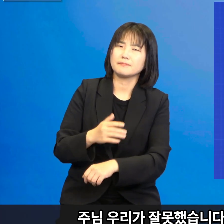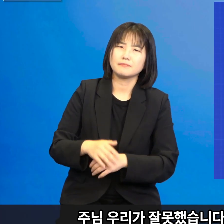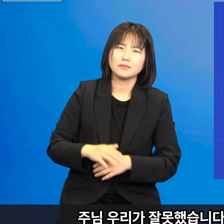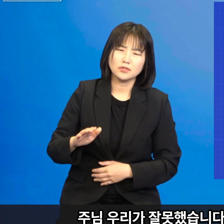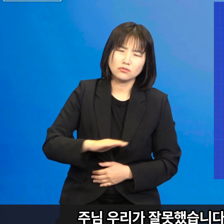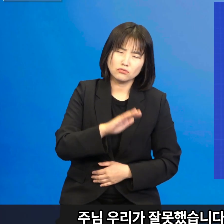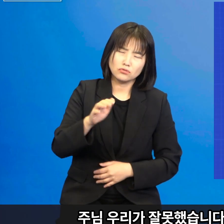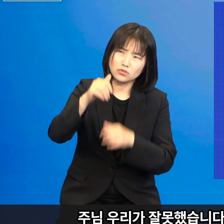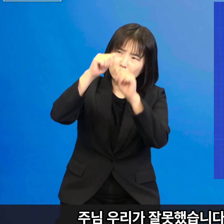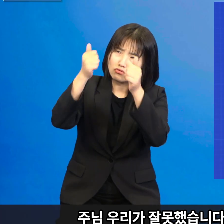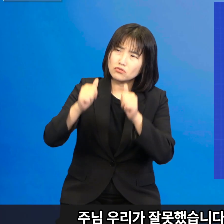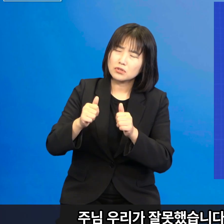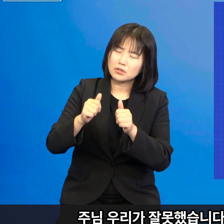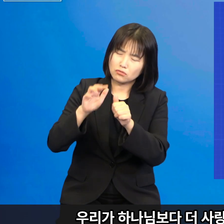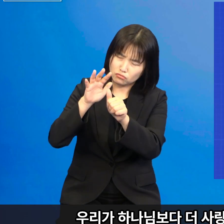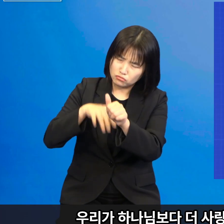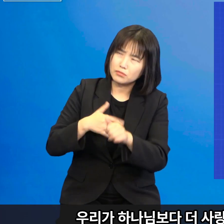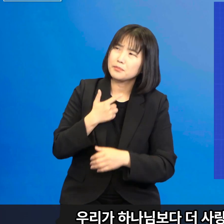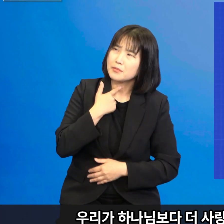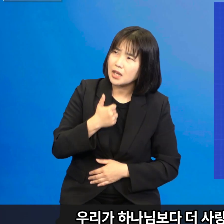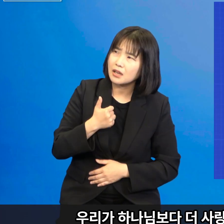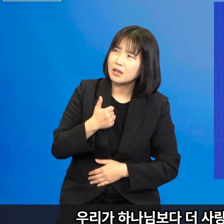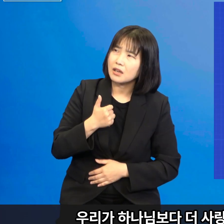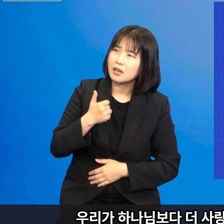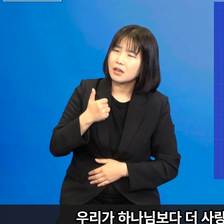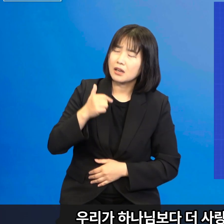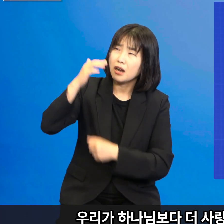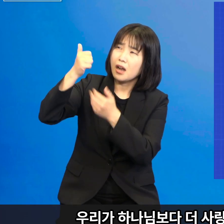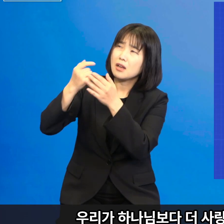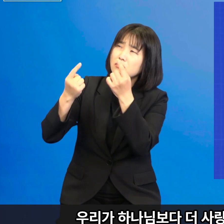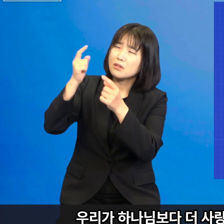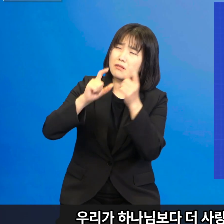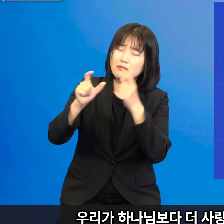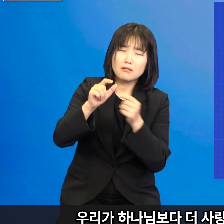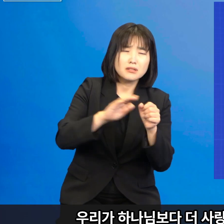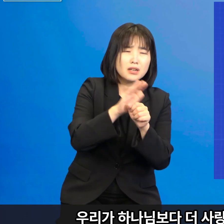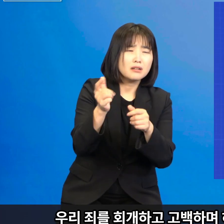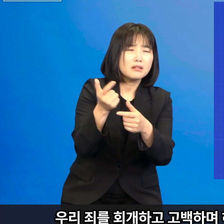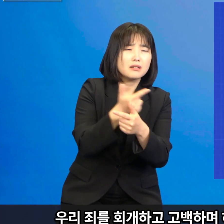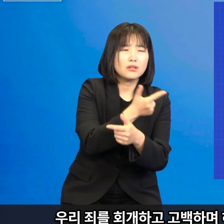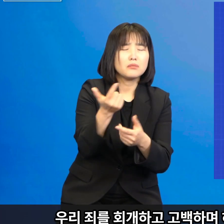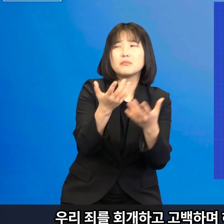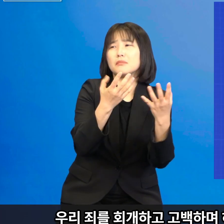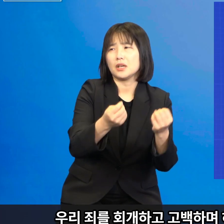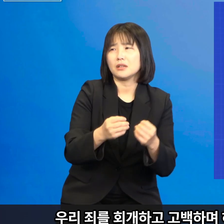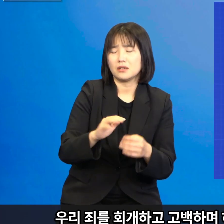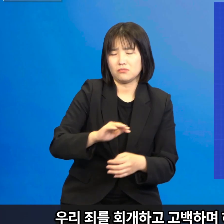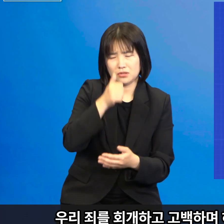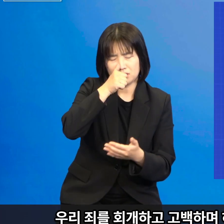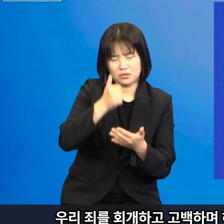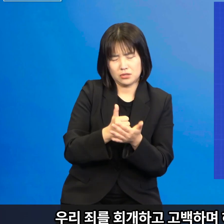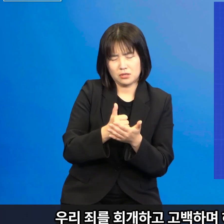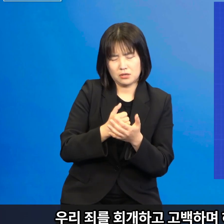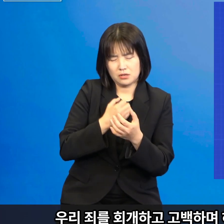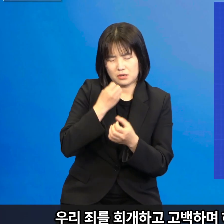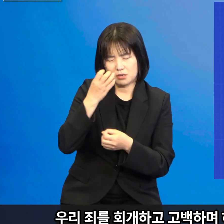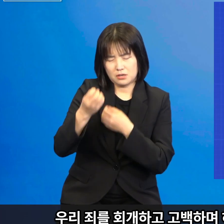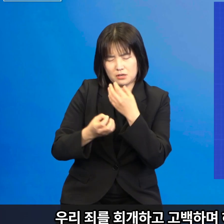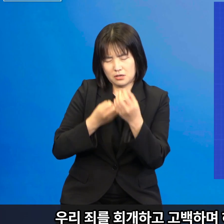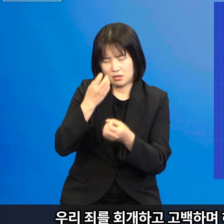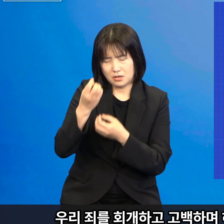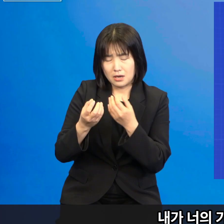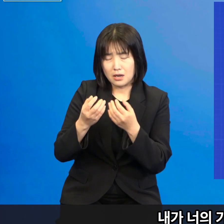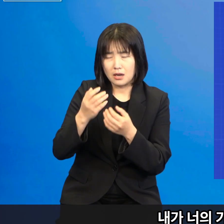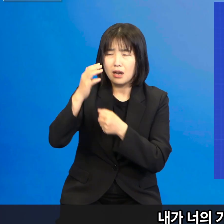우리가 우상 숭배했습니다. 우리가 하나님보다 더 사랑하신 너무나 많았습니다. 우리 죄를 회개하고 고백하며 하나님께 간절히 부르짖었을